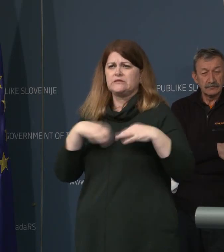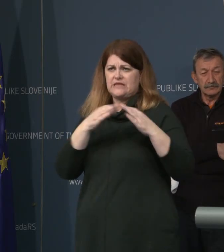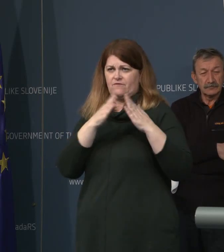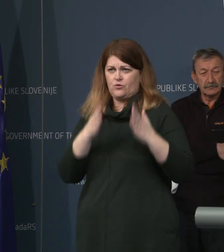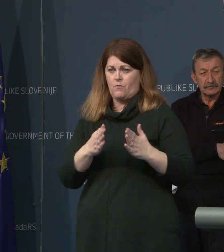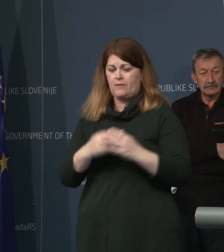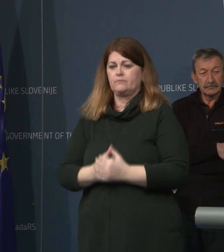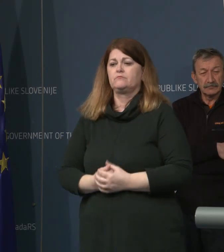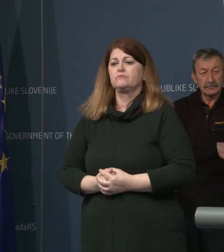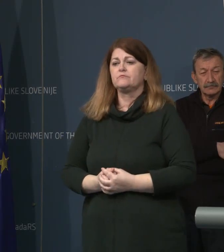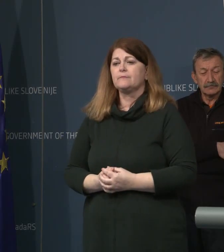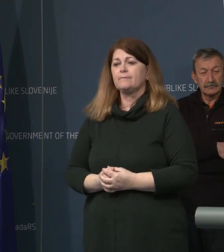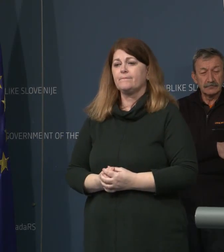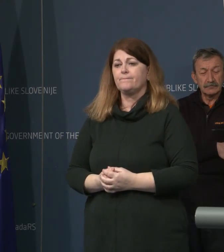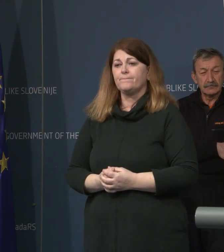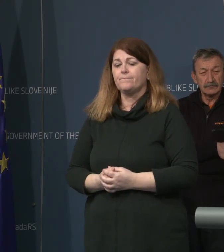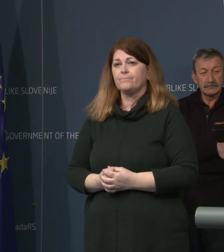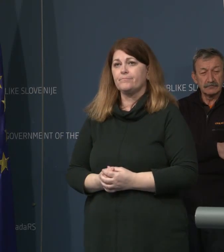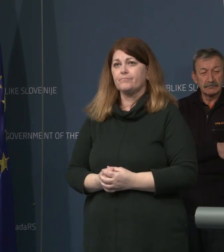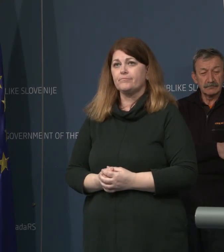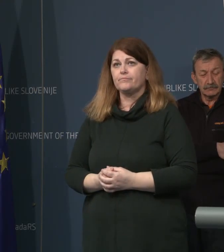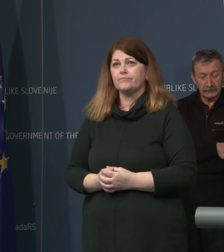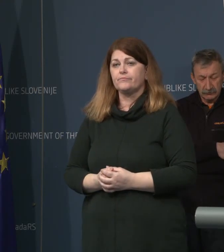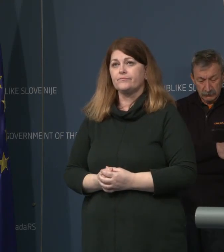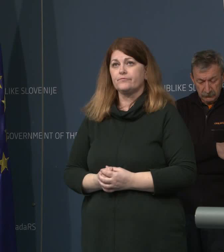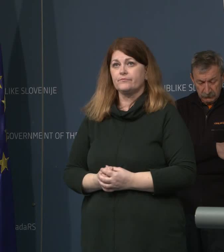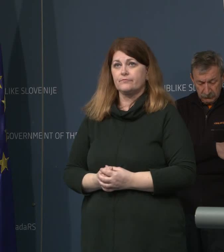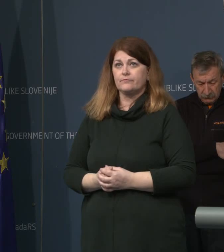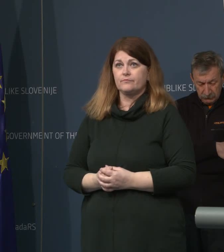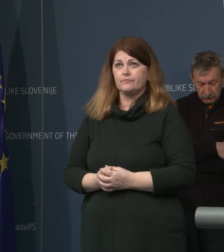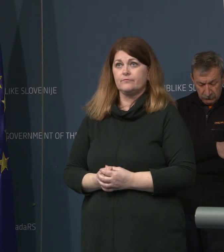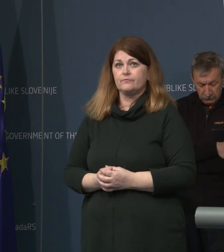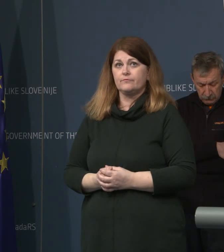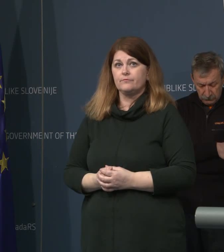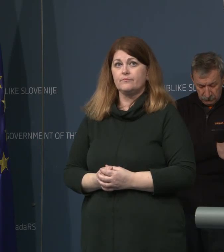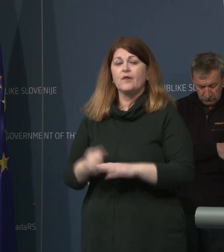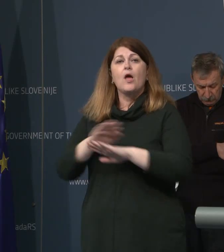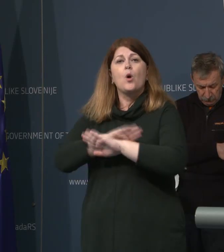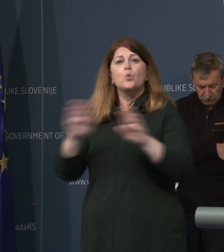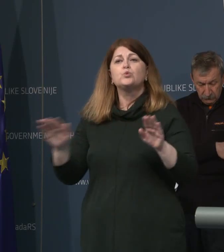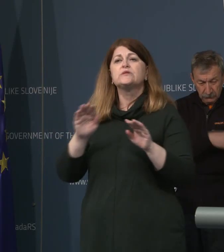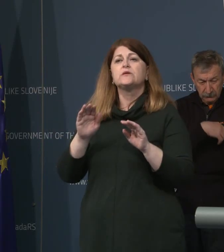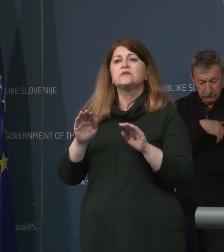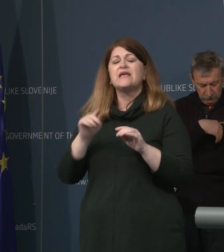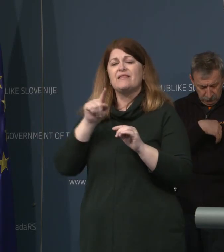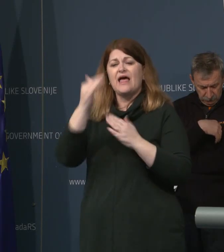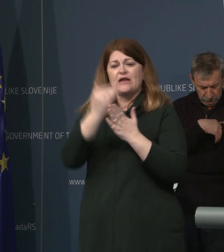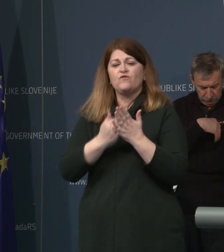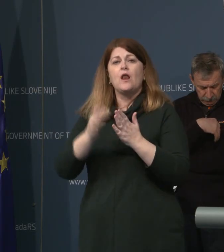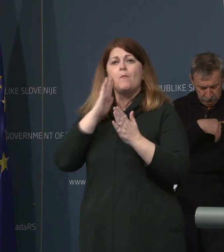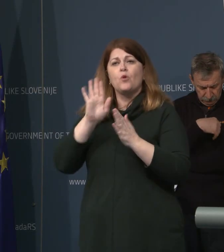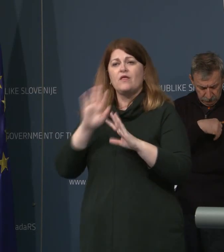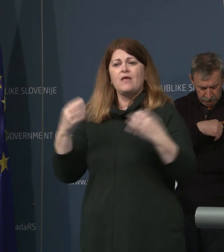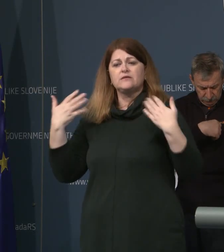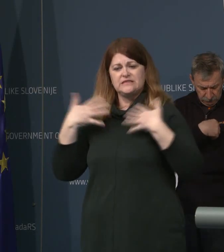Poleg tega bomo Vsa ta navodila, poleg tega, da bo objavljena na